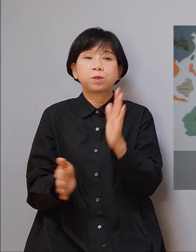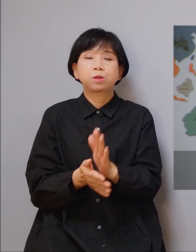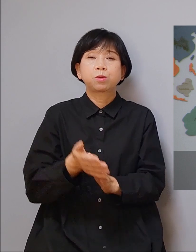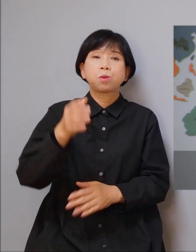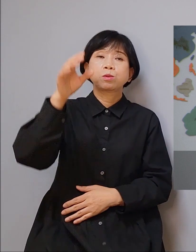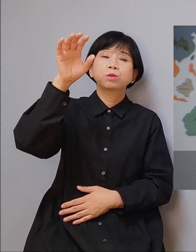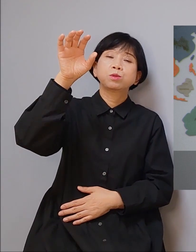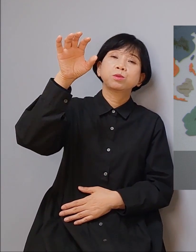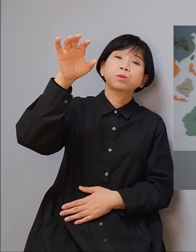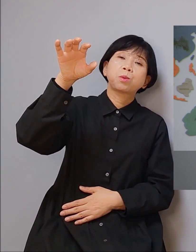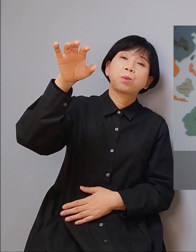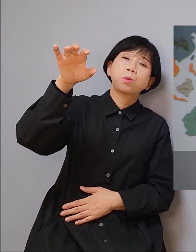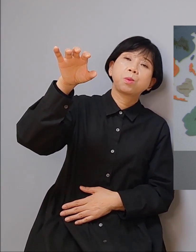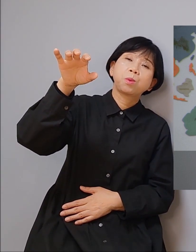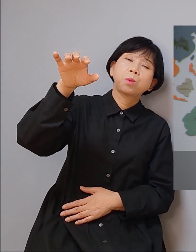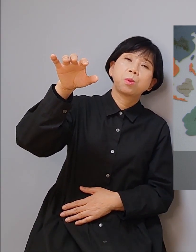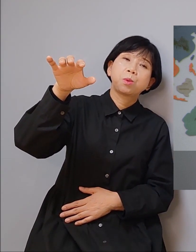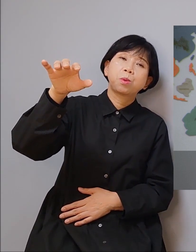눈물 없는